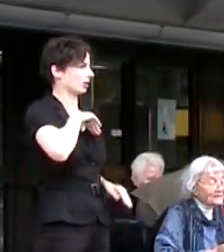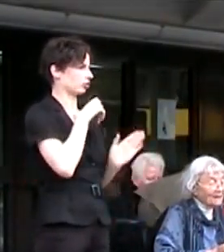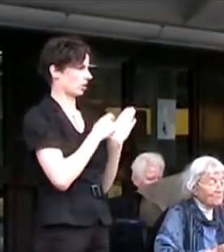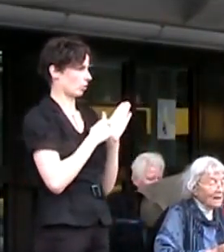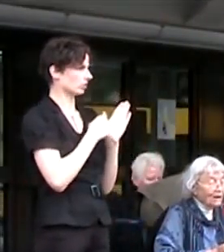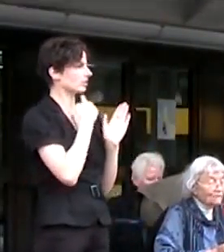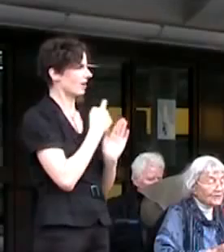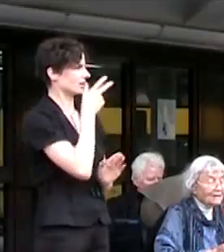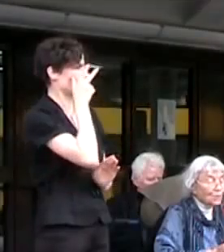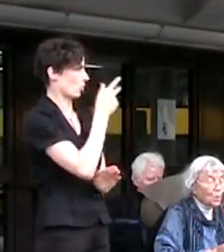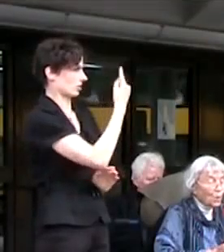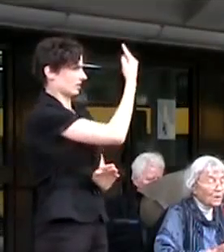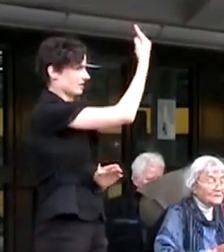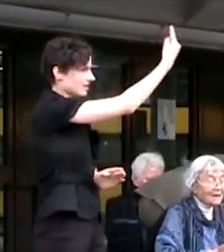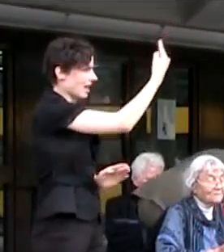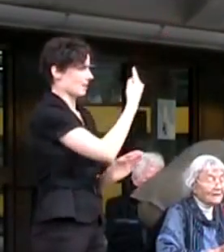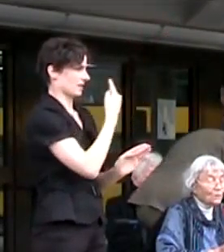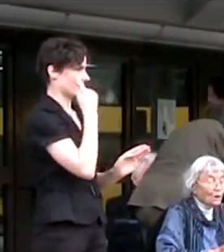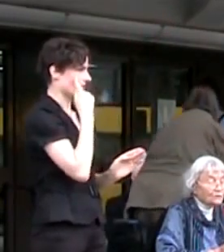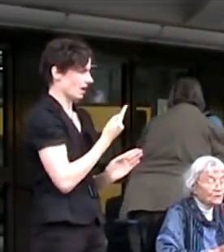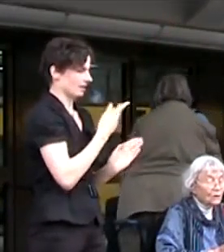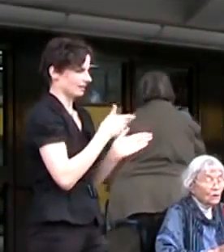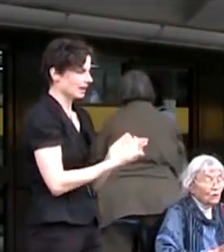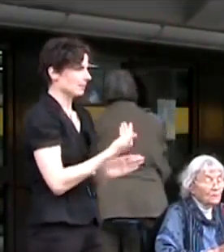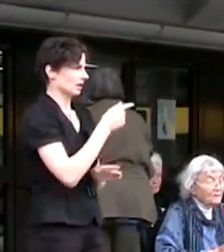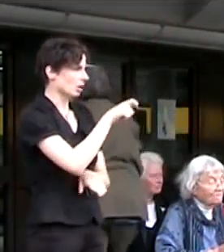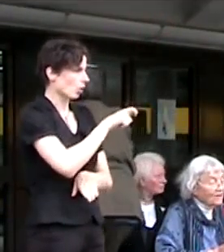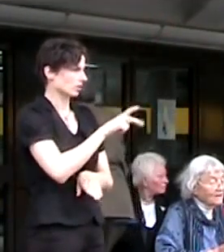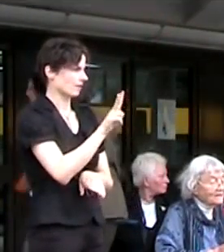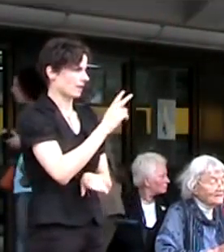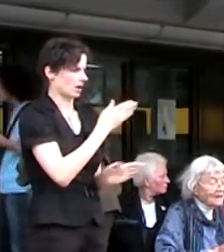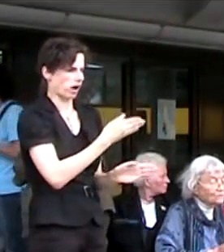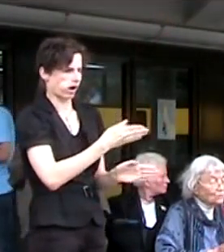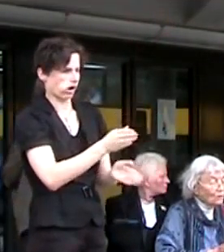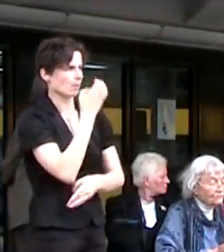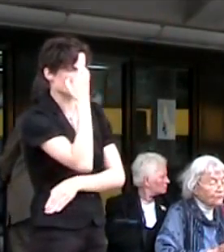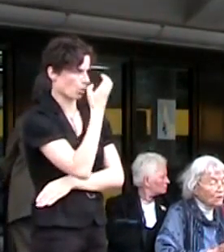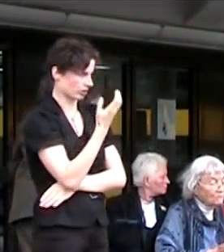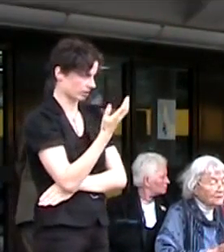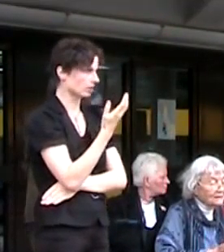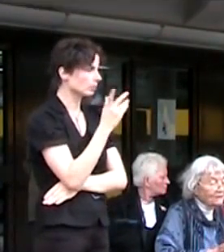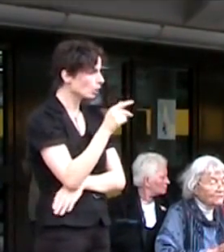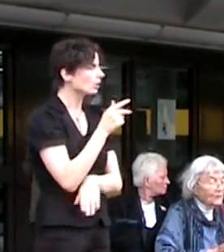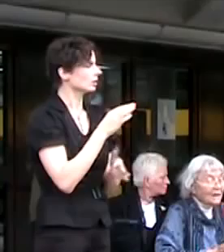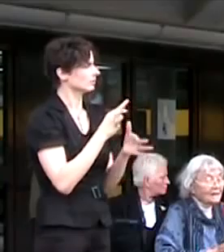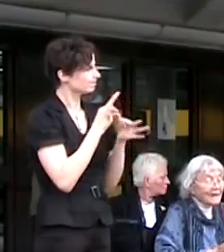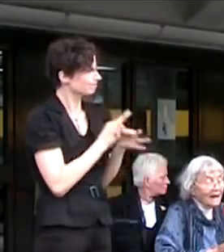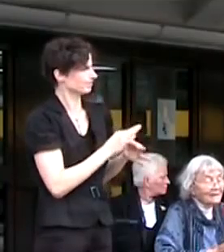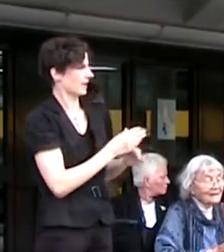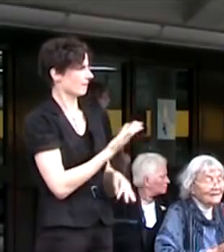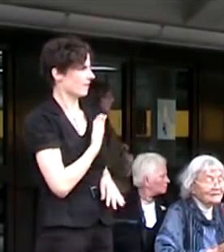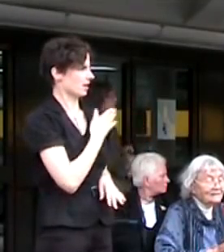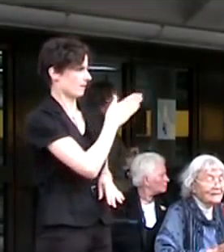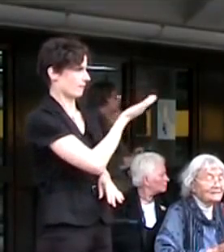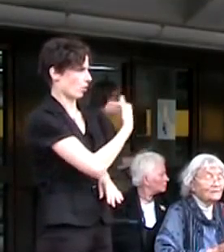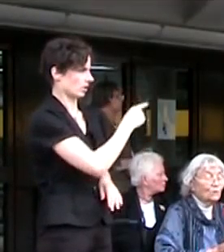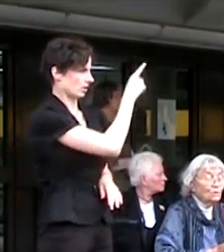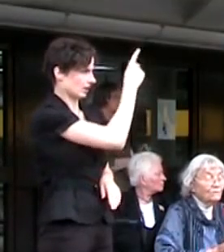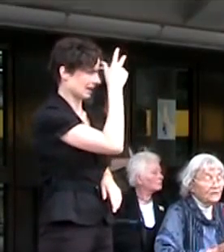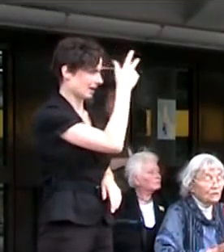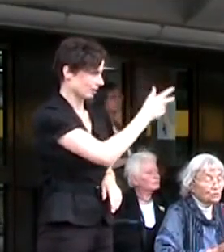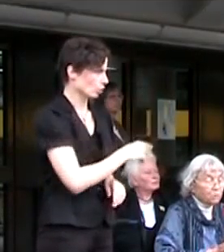und sich dabei auf sein Gehorsam gegen Gott und mit dem Willen Jesu konform berief, kann ich